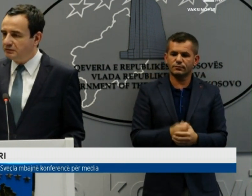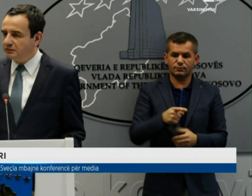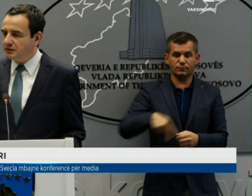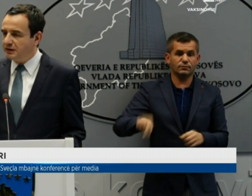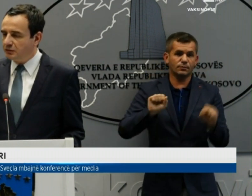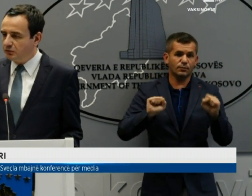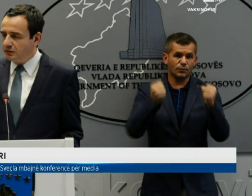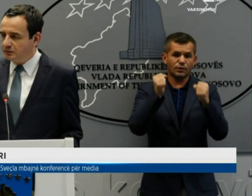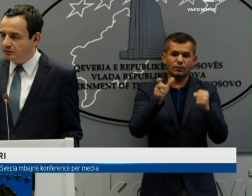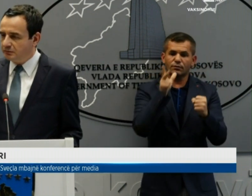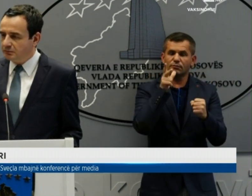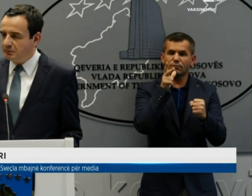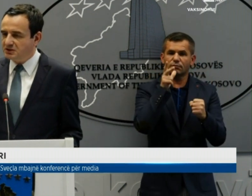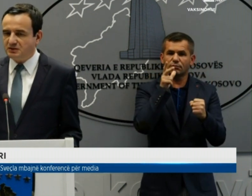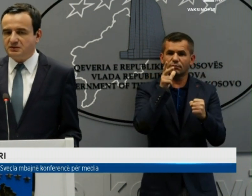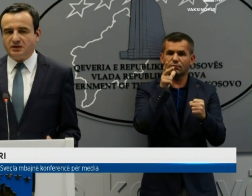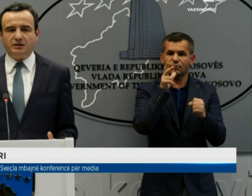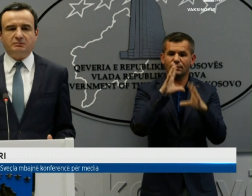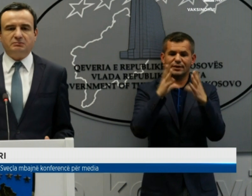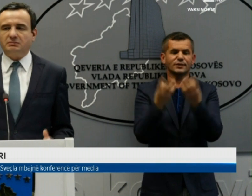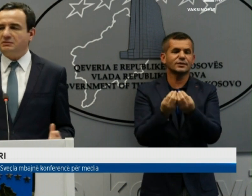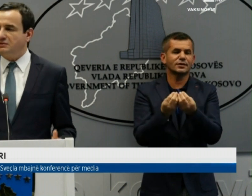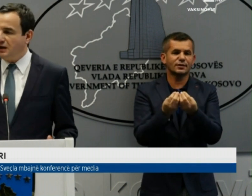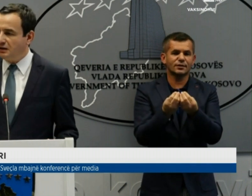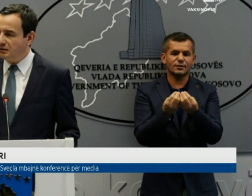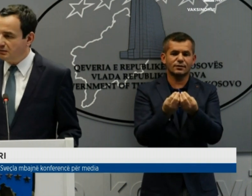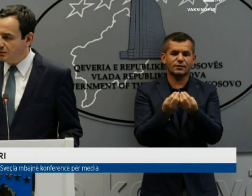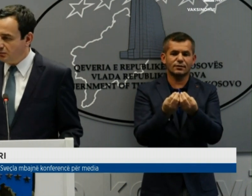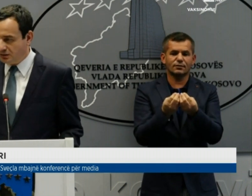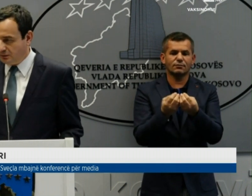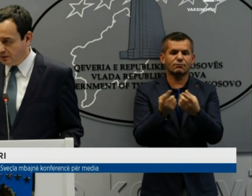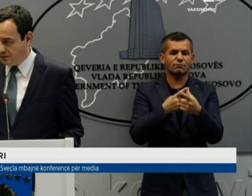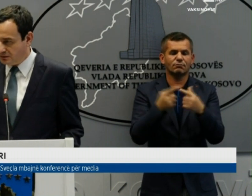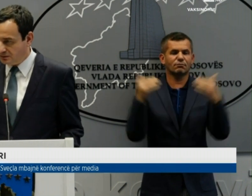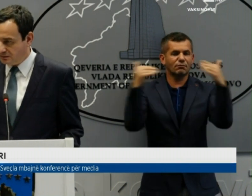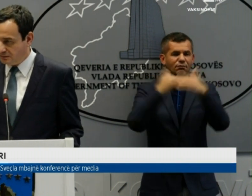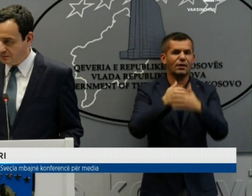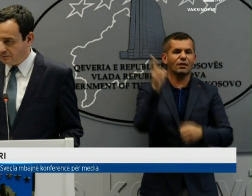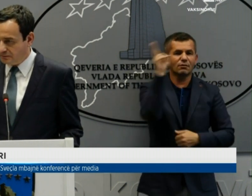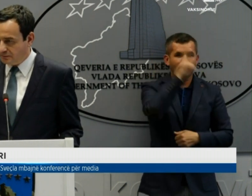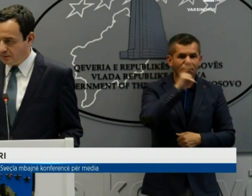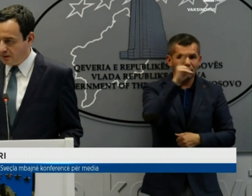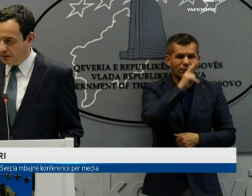detyrohen të largojnë me qenë se dehen në orët e mbrëmjes.